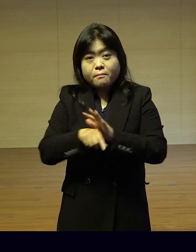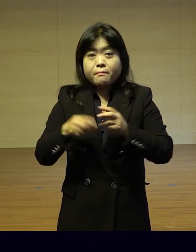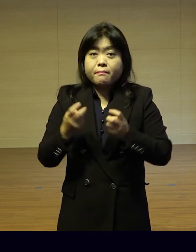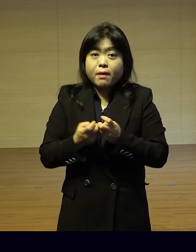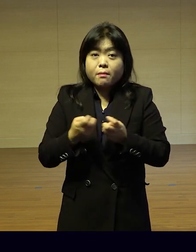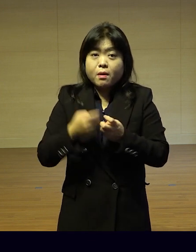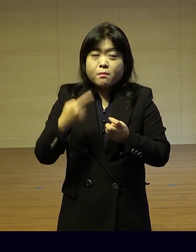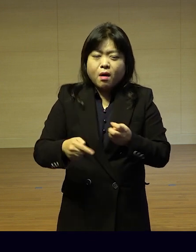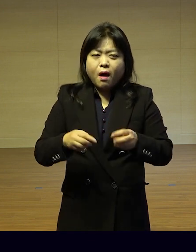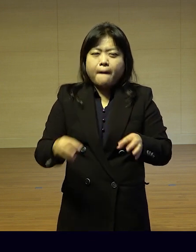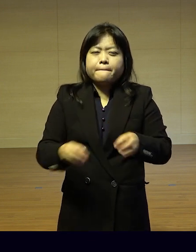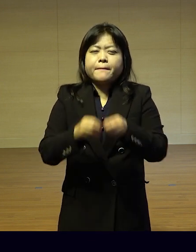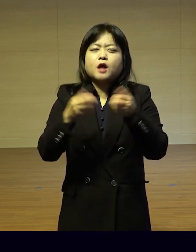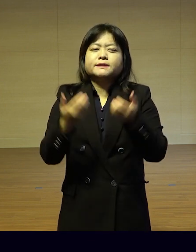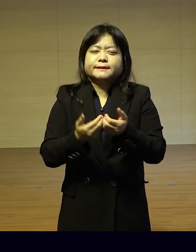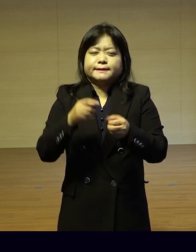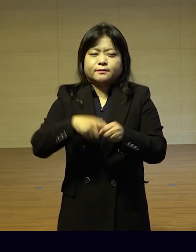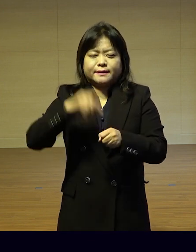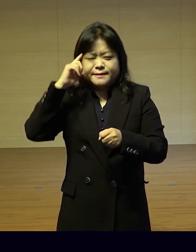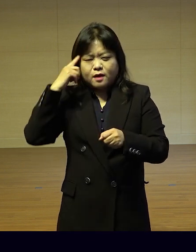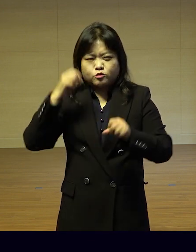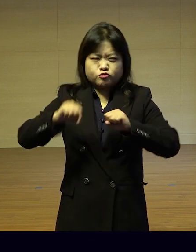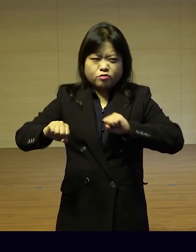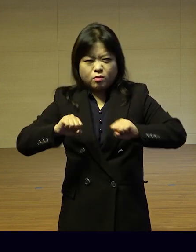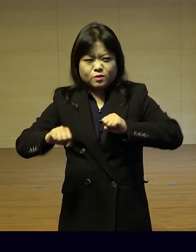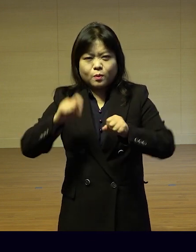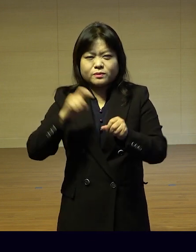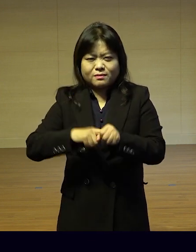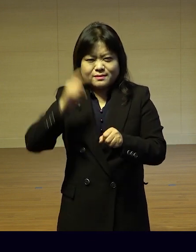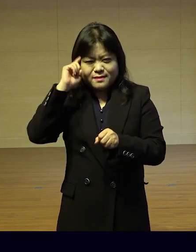바로 변증적인 사유죠. 역동적인 사유죠.